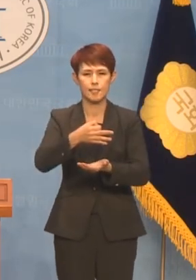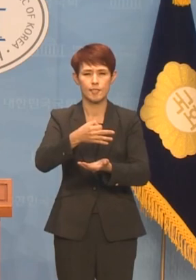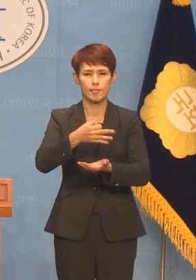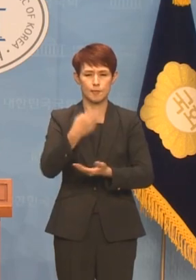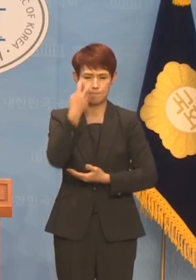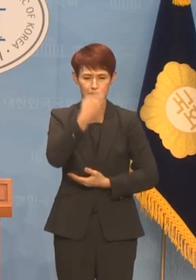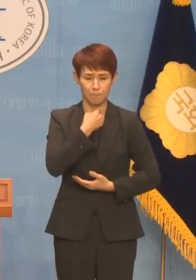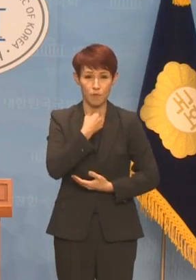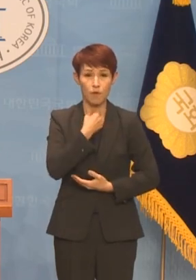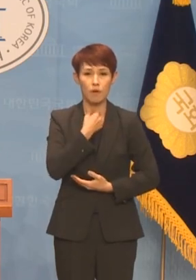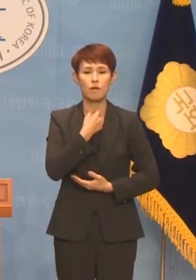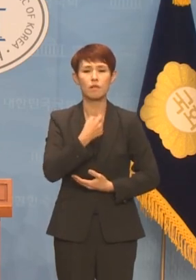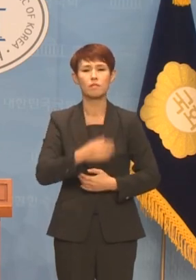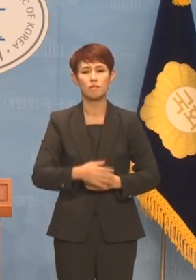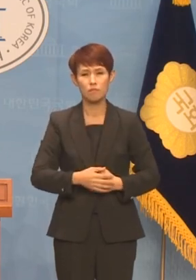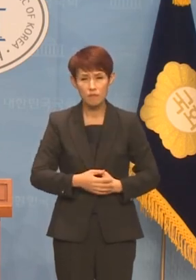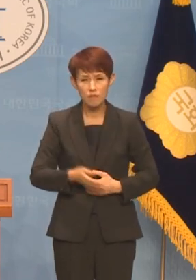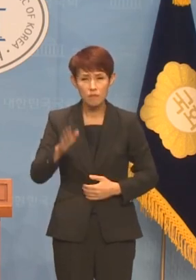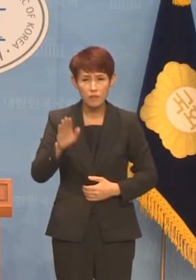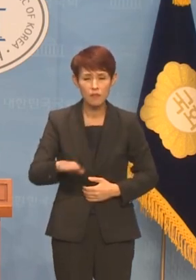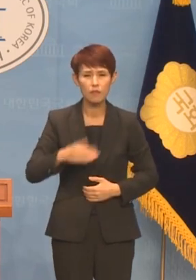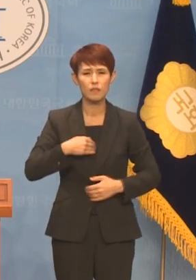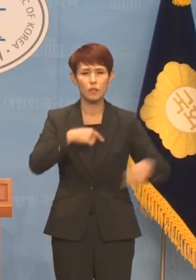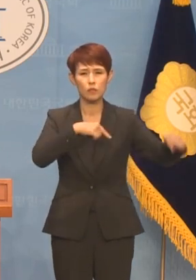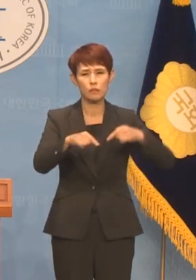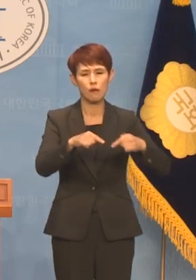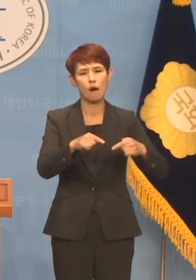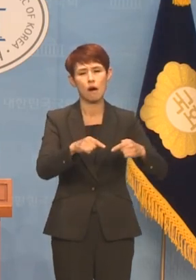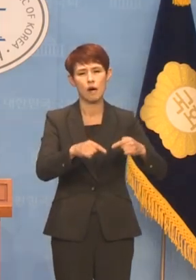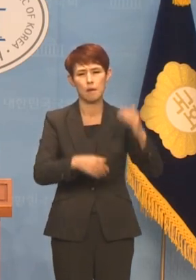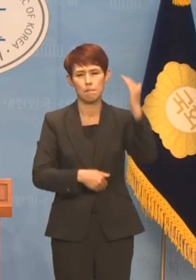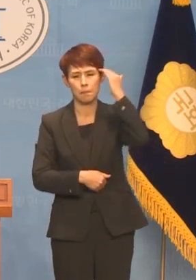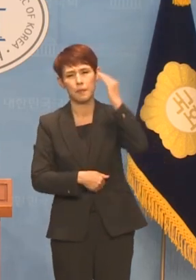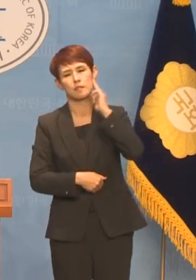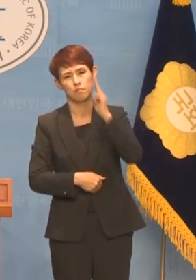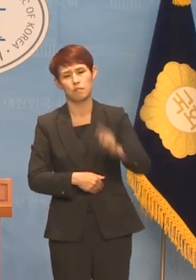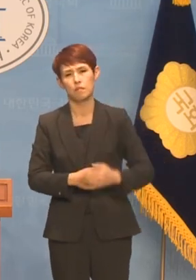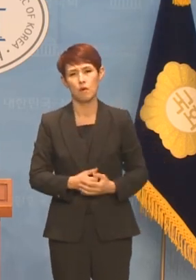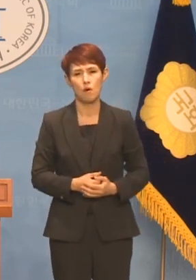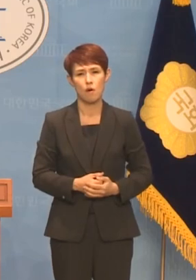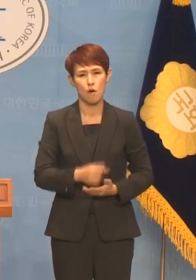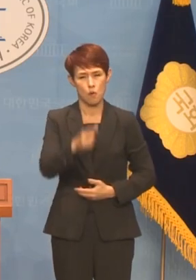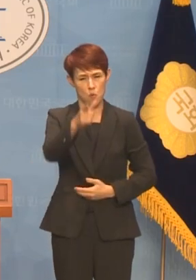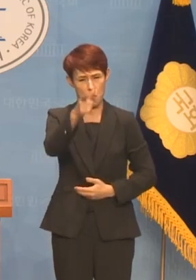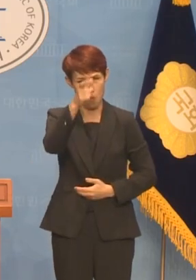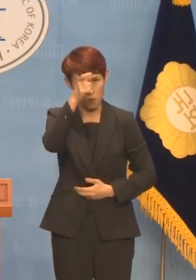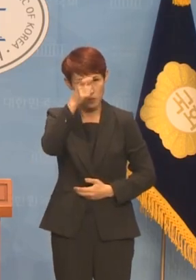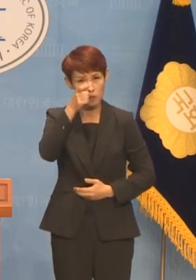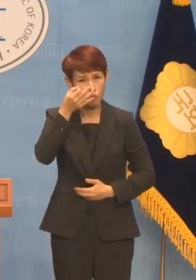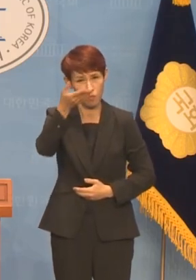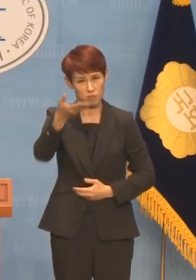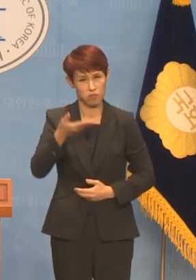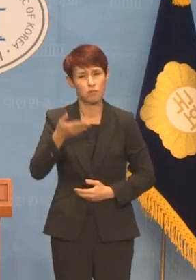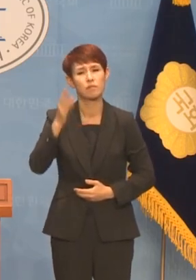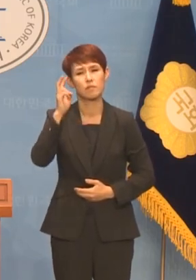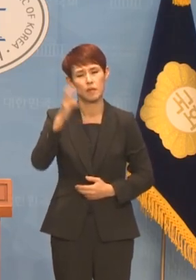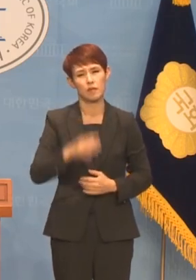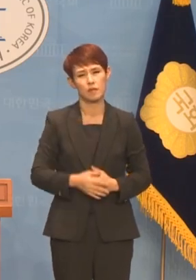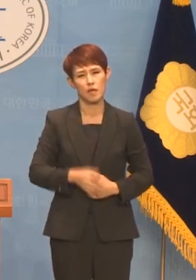몸부림은 번번이 현실 정치의 벽에 부딪혔고 때로는 무모한 고집으로 비춰지기도 한 것